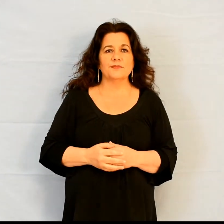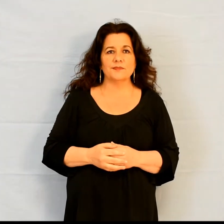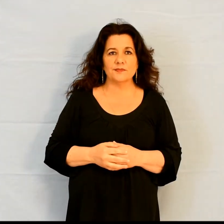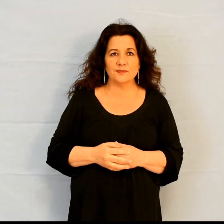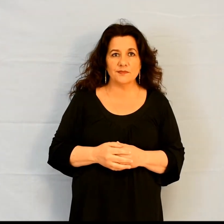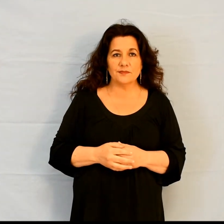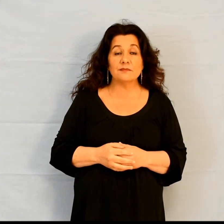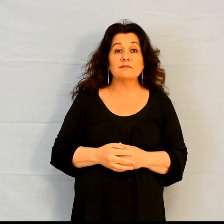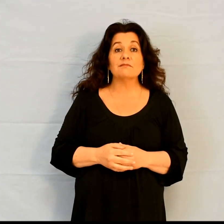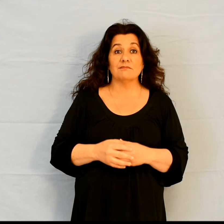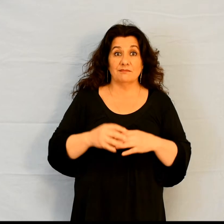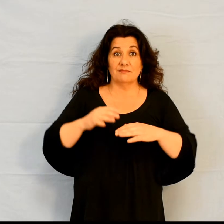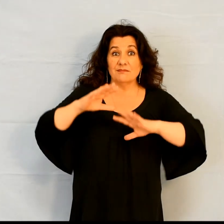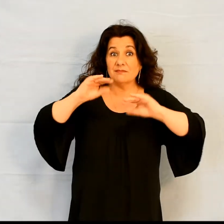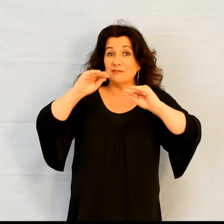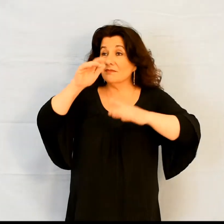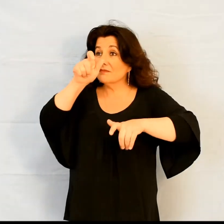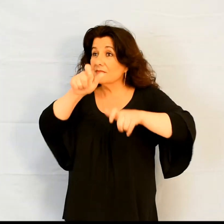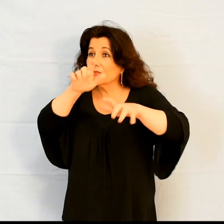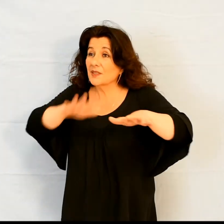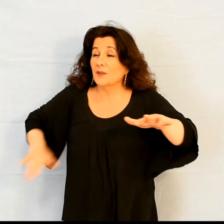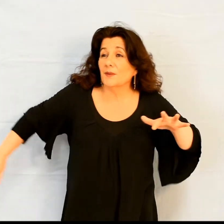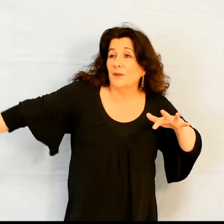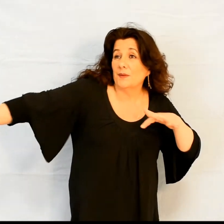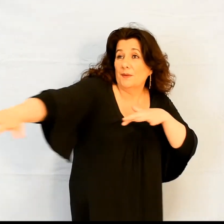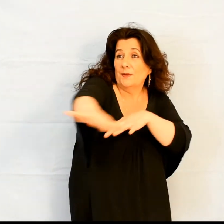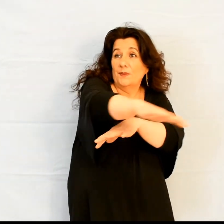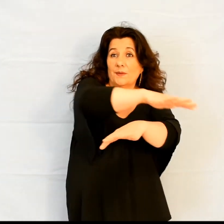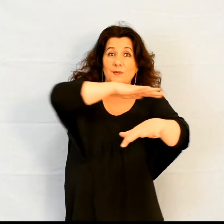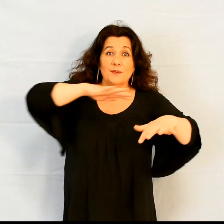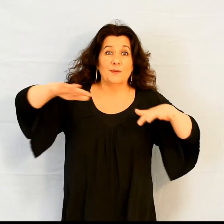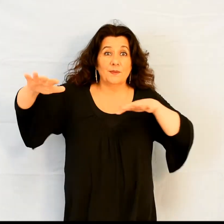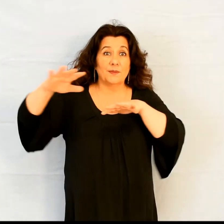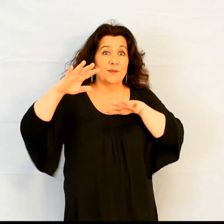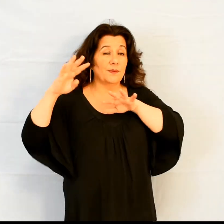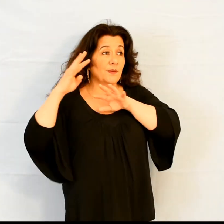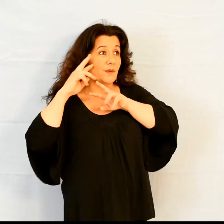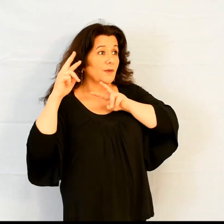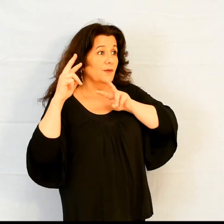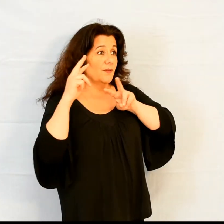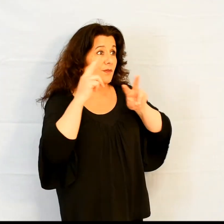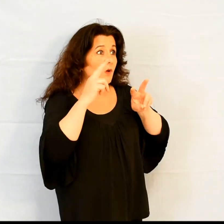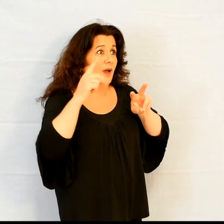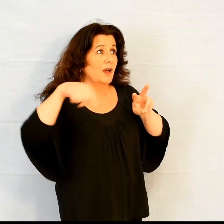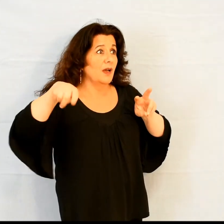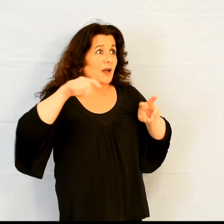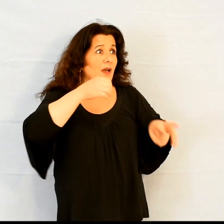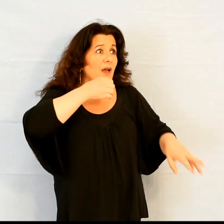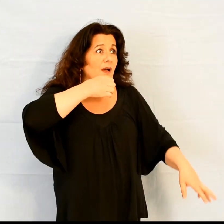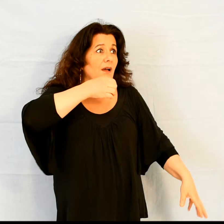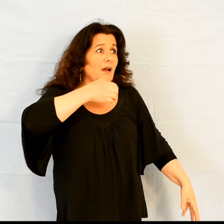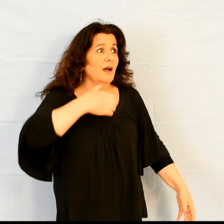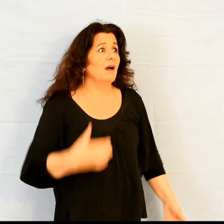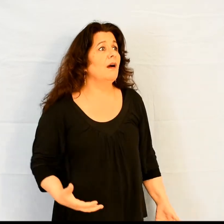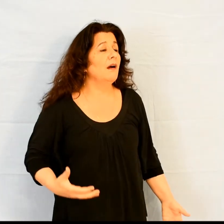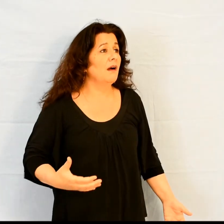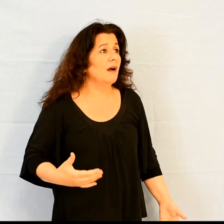La multitude avait été consternée en le voyant, car il était si défiguré qu'il